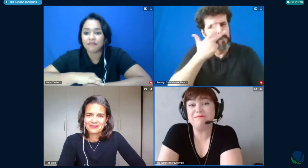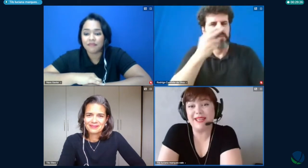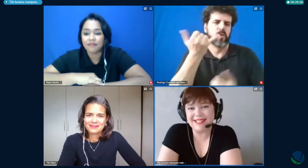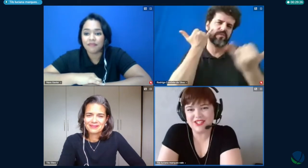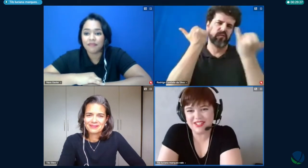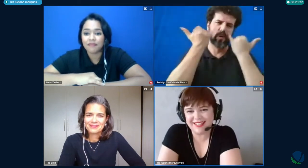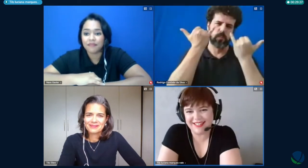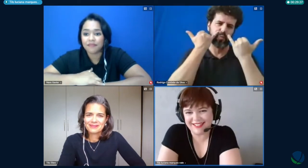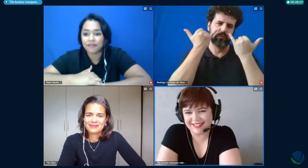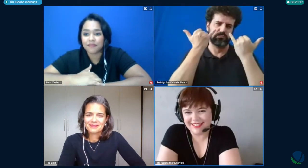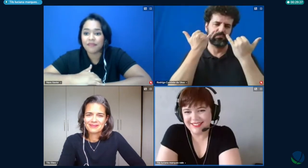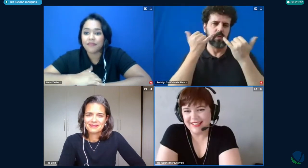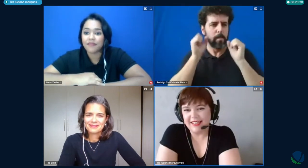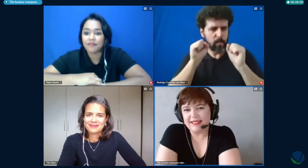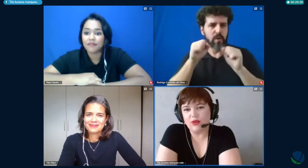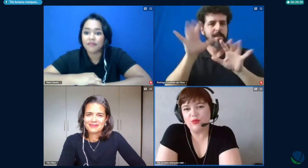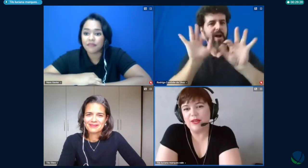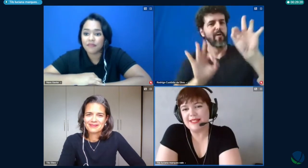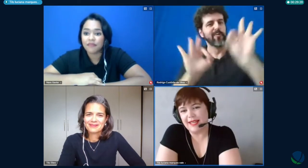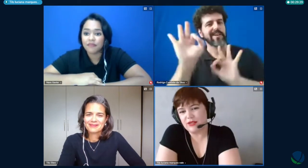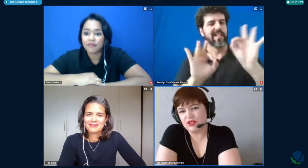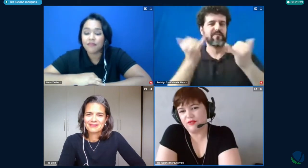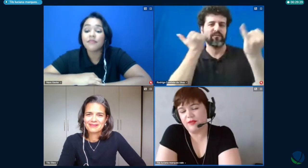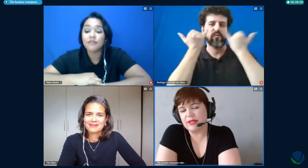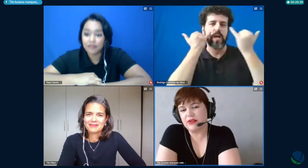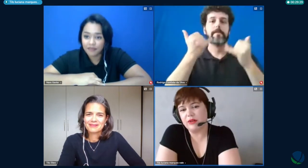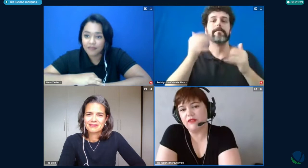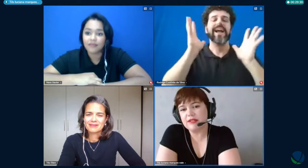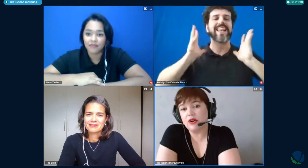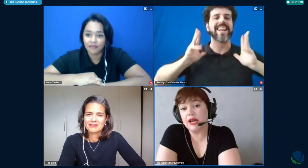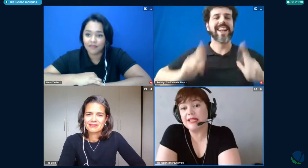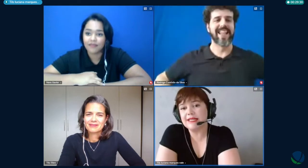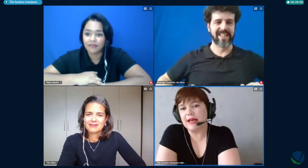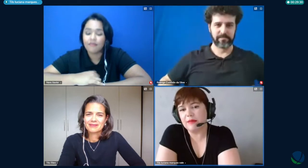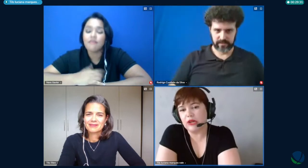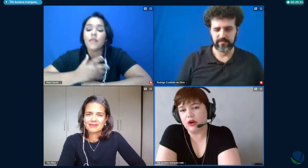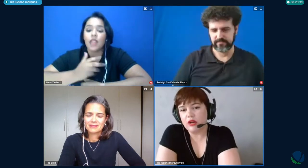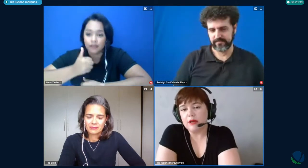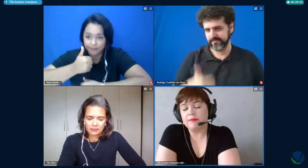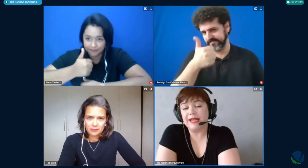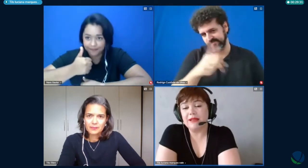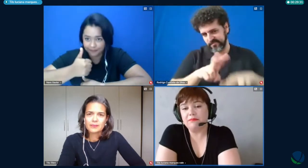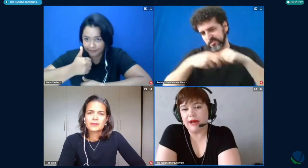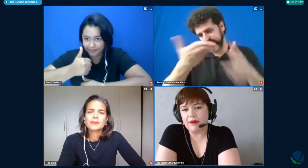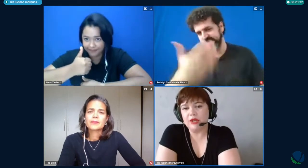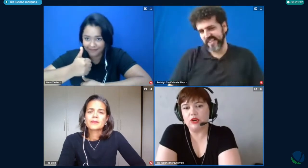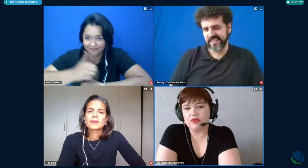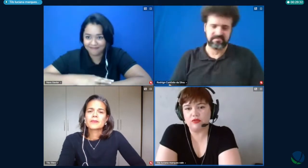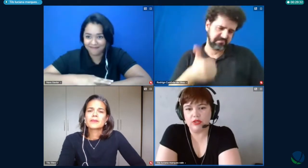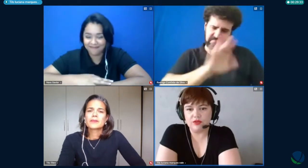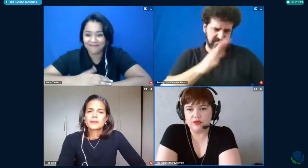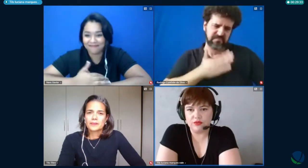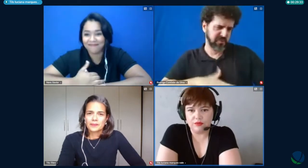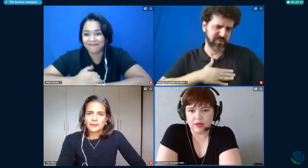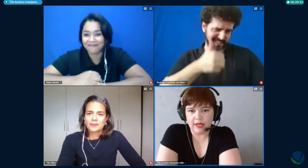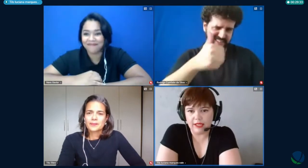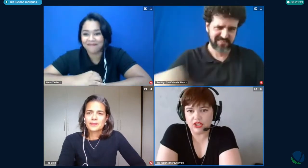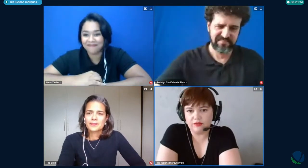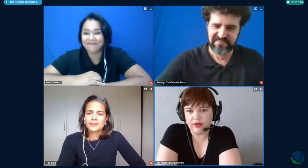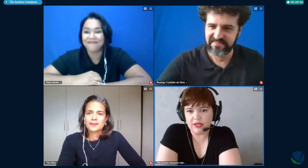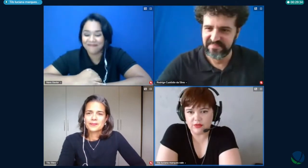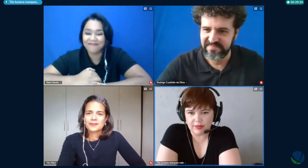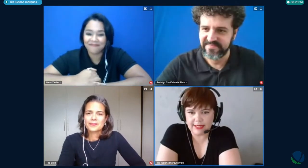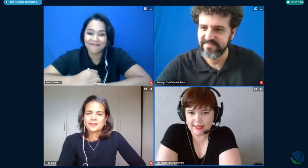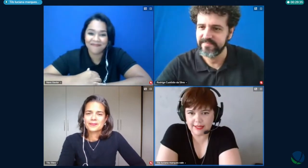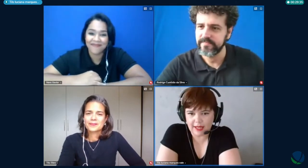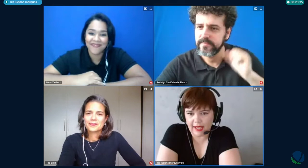de limpeza de escrita. Então, um excesso de informação é melhor você organizar melhor, para limpar melhor o seu texto. Acredito